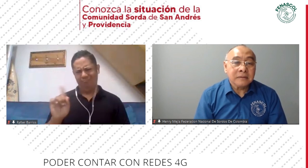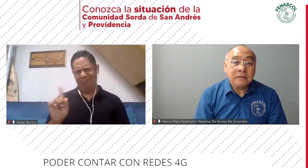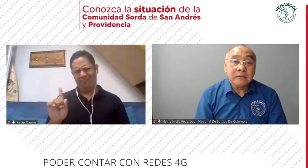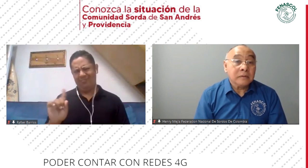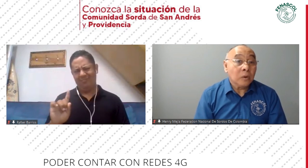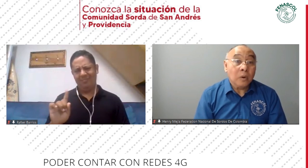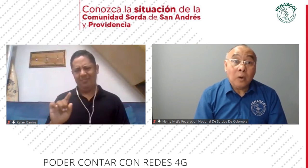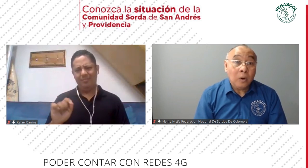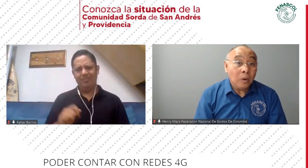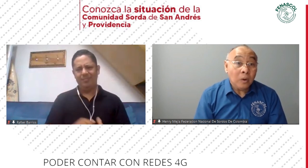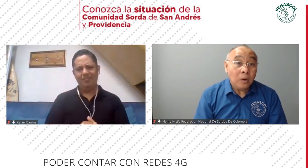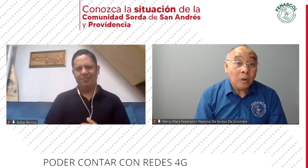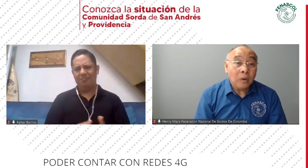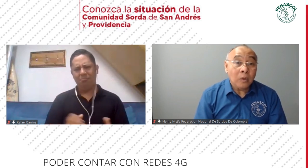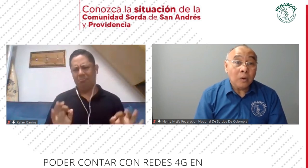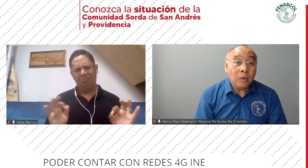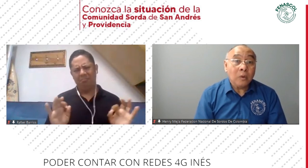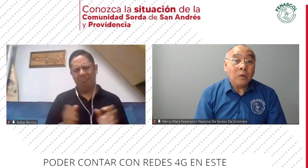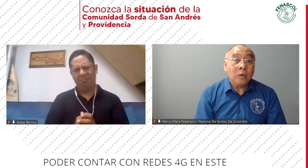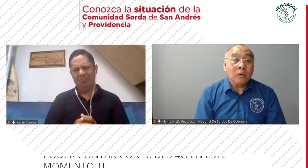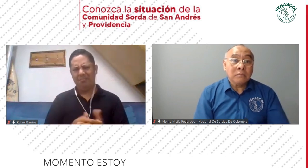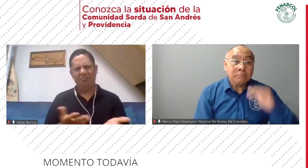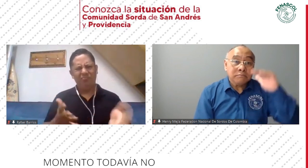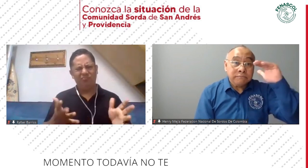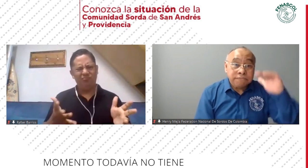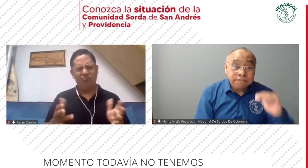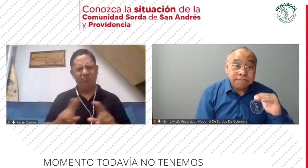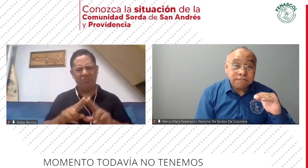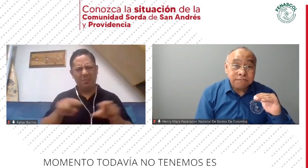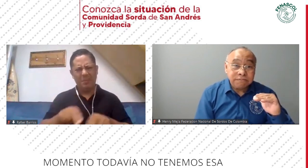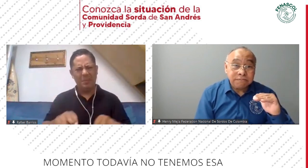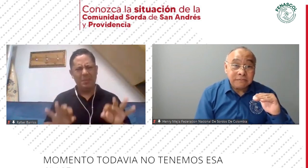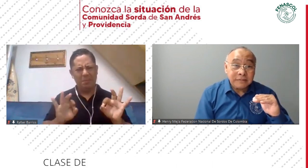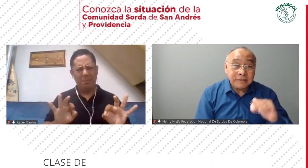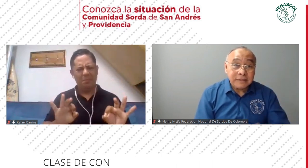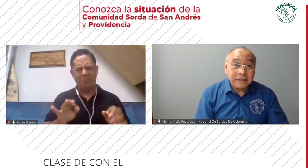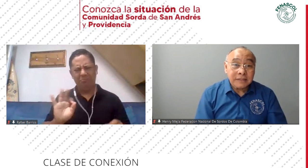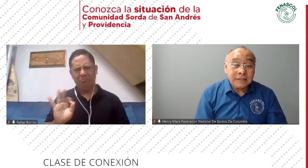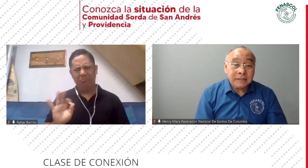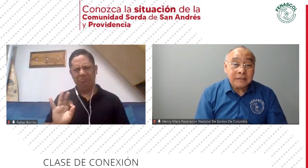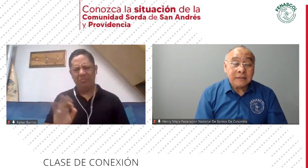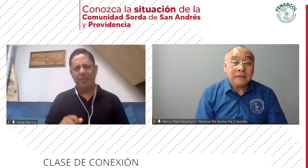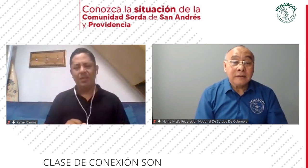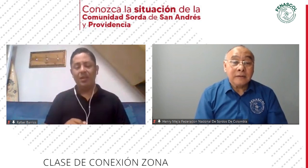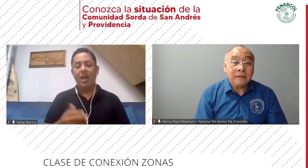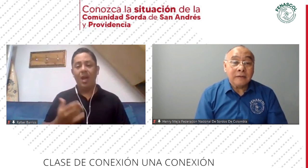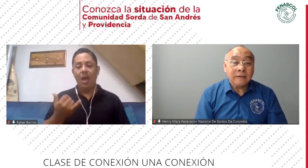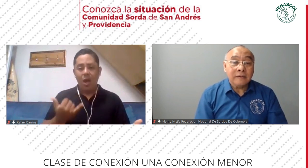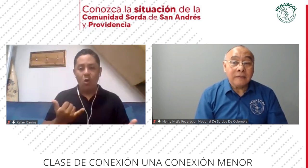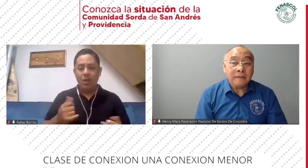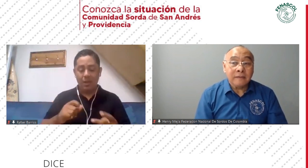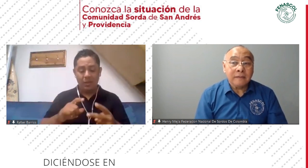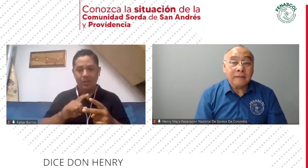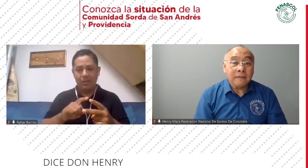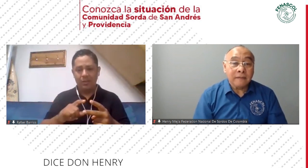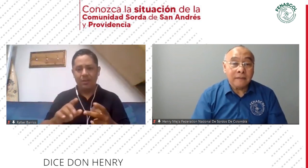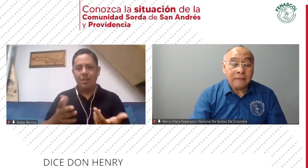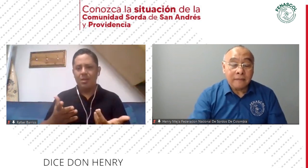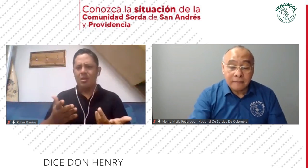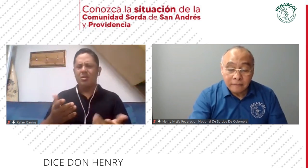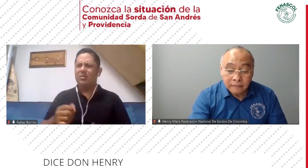porque nosotros en este momento todavía no tenemos esa clase de conexión es una conexión menor visión en